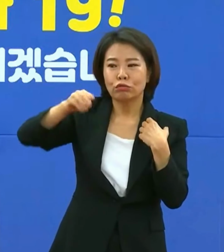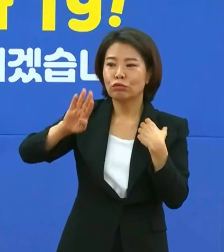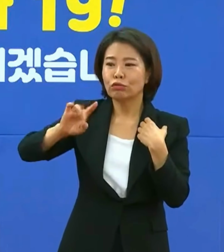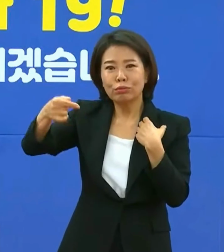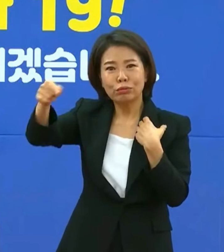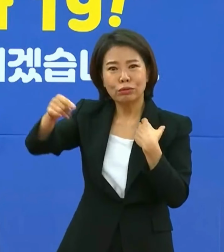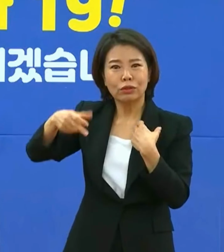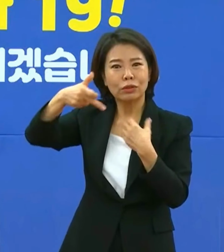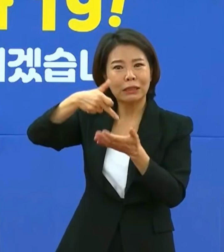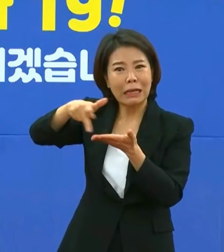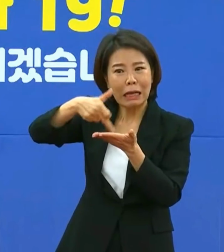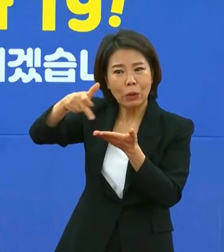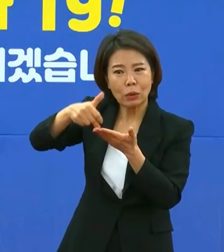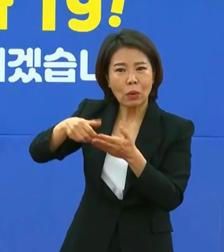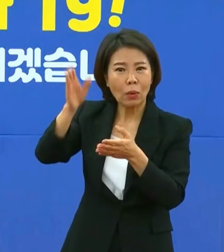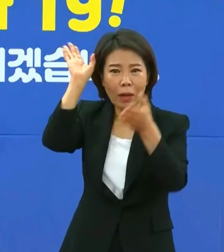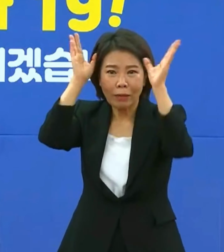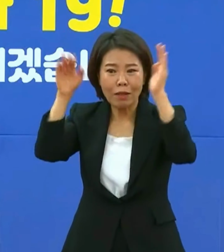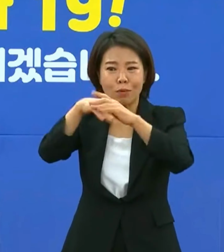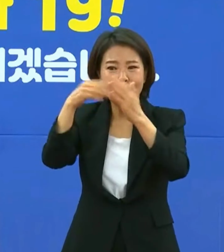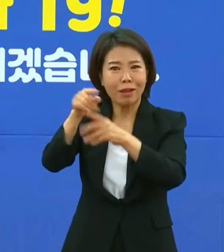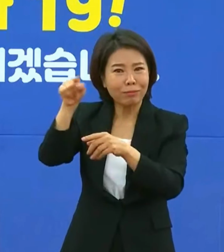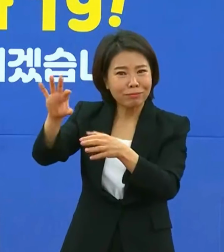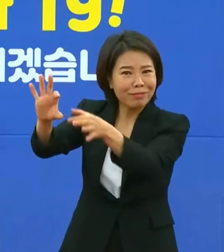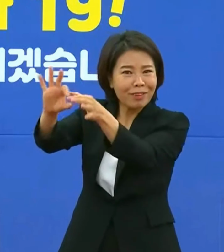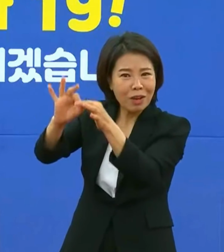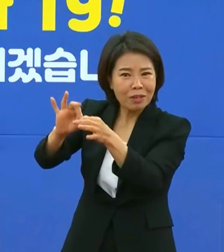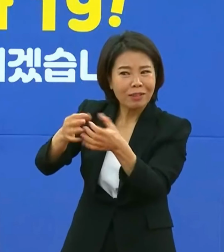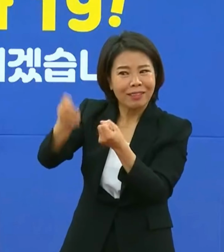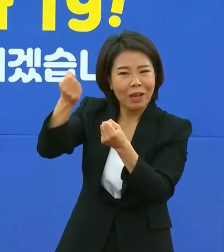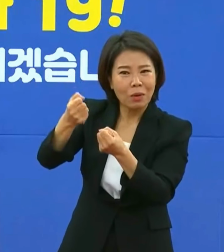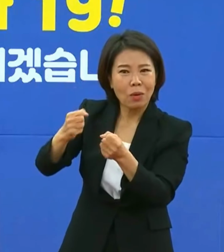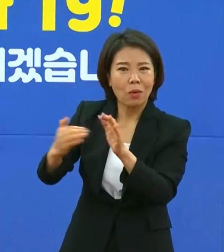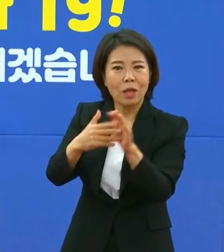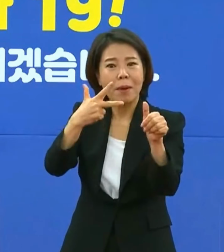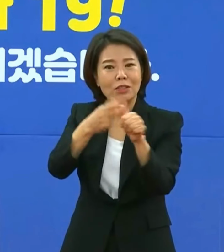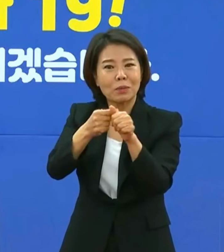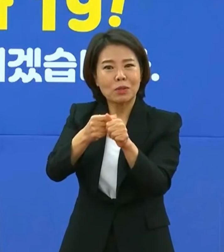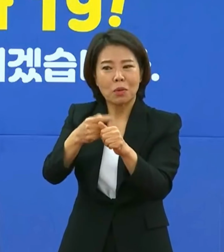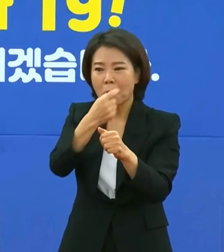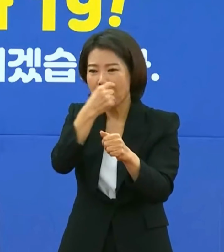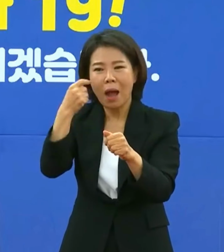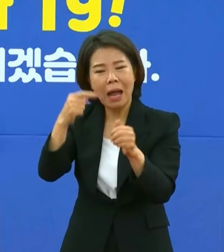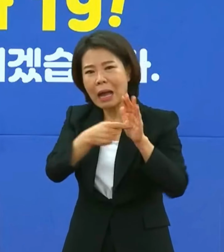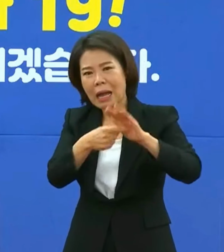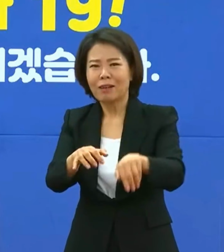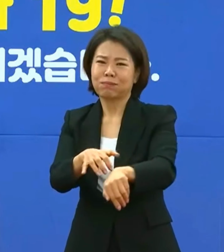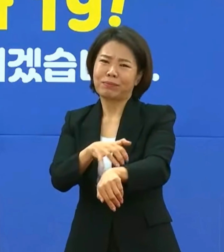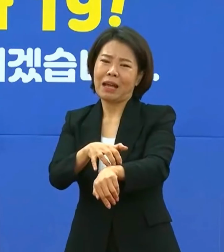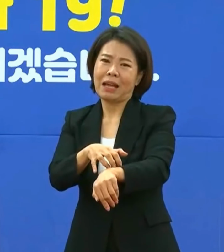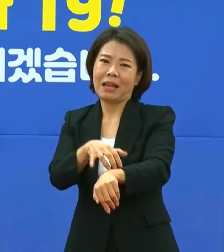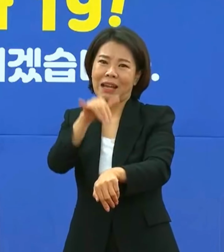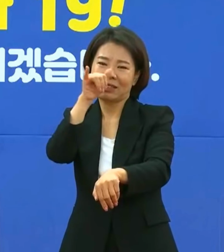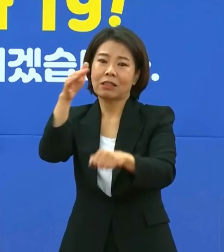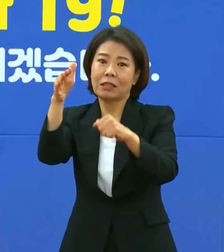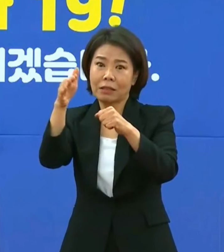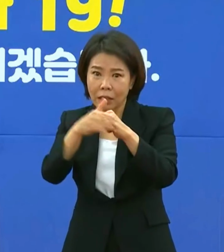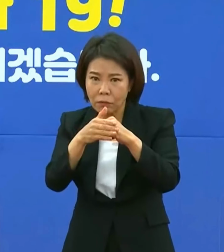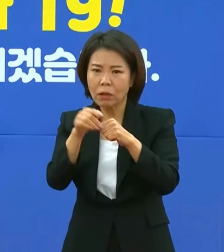카카오톡 네이버 qr 인증 등을 통해서 별도로 예방 접종을 증명해야 하는 불편함을 도미 들께서